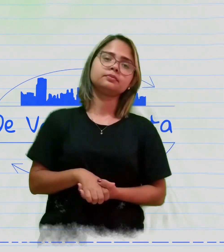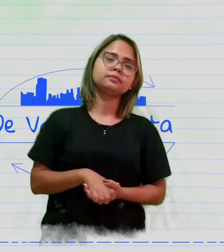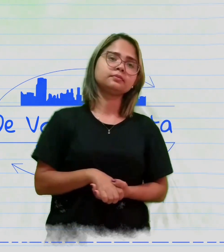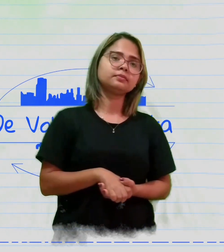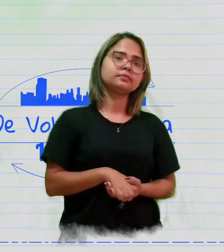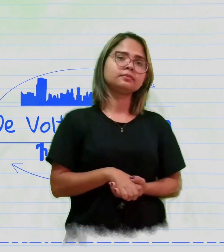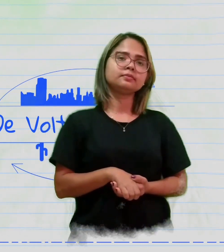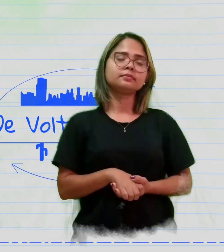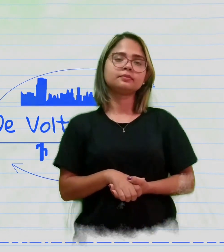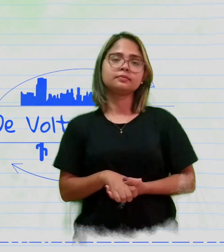desmontar.